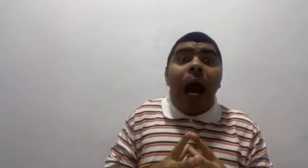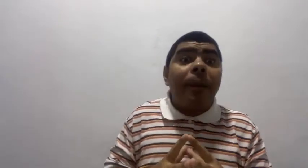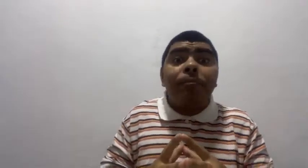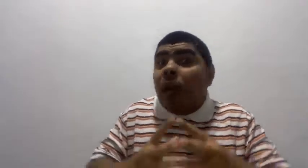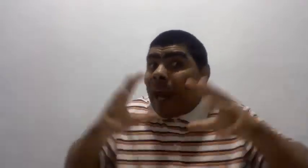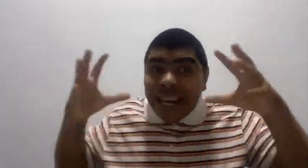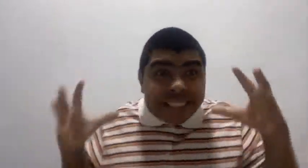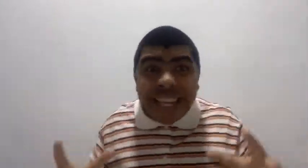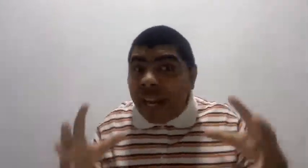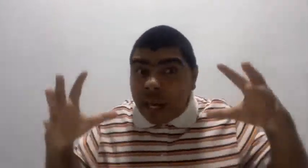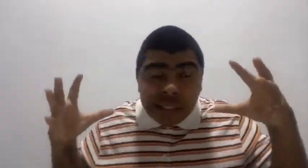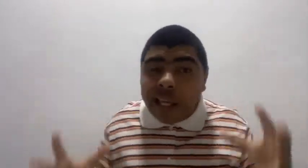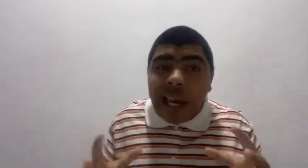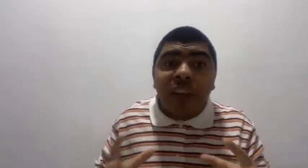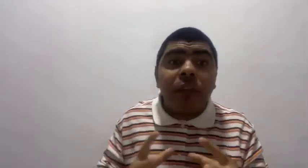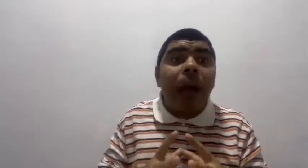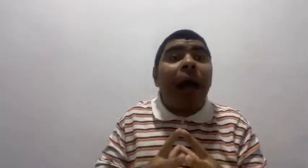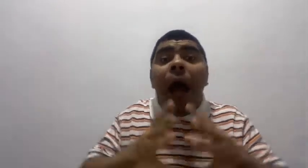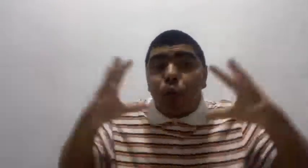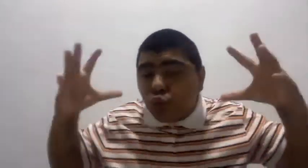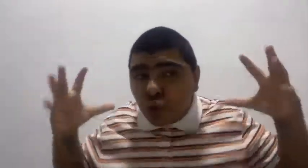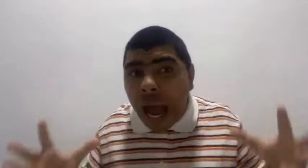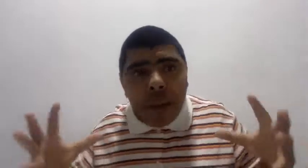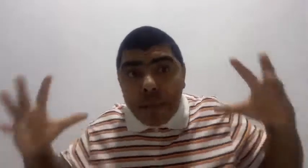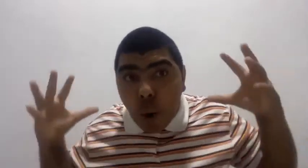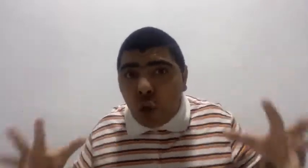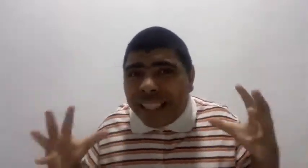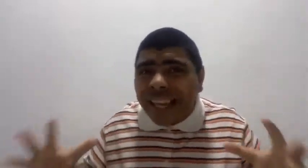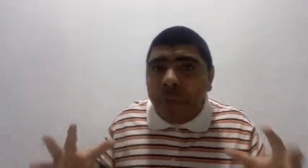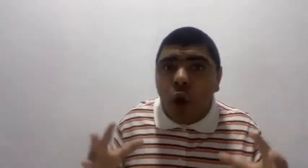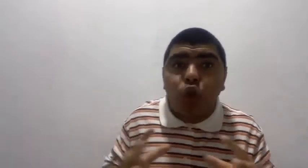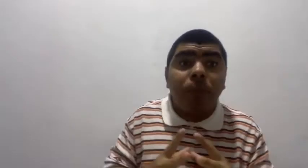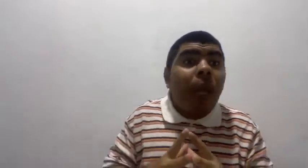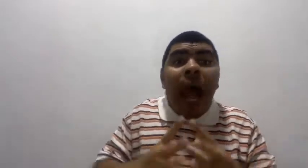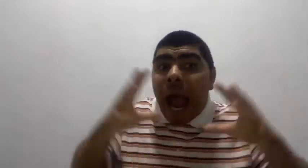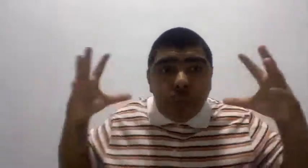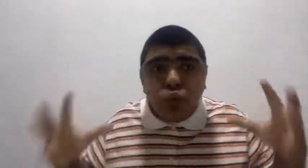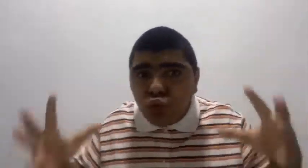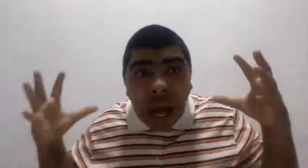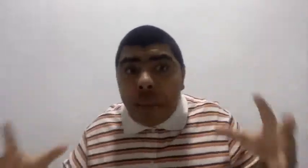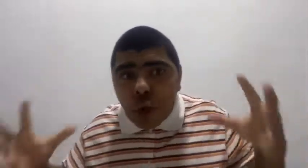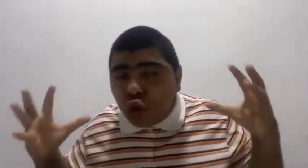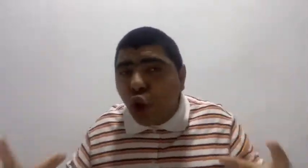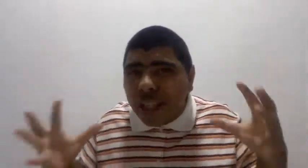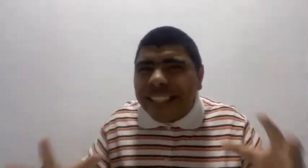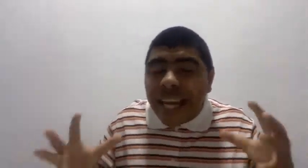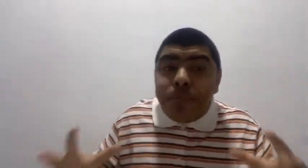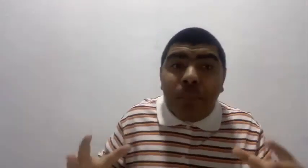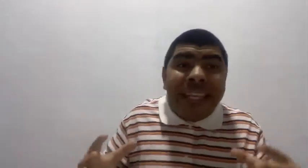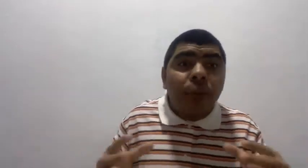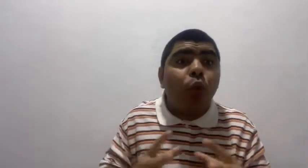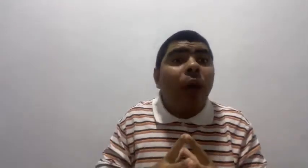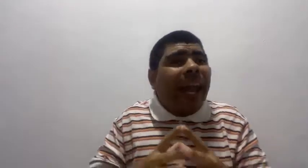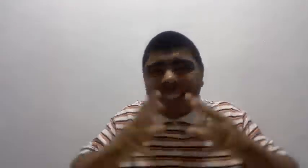amén. Esta iglesia abundaba el poder de Dios, abundaban los dones del Espíritu,